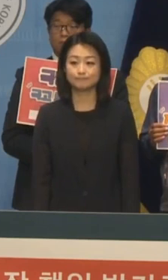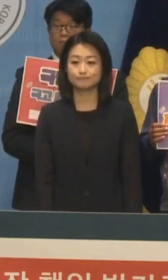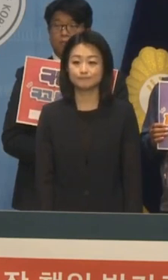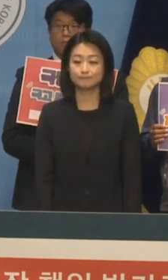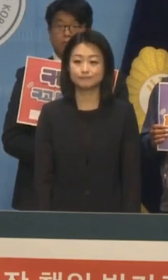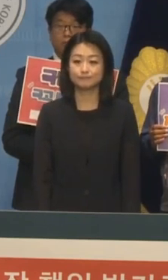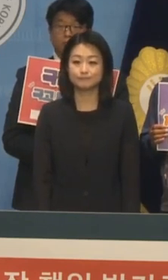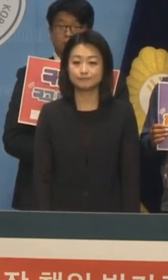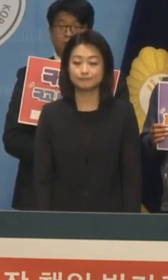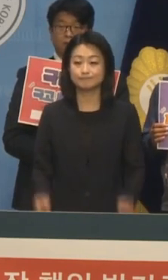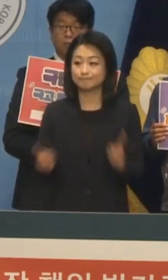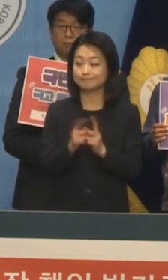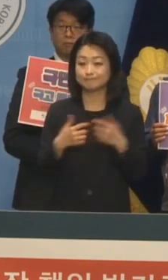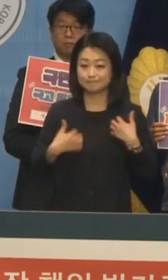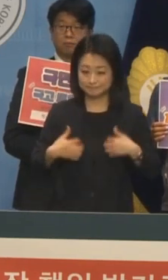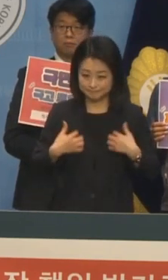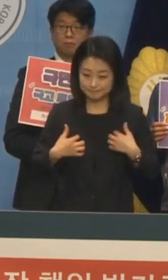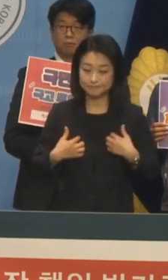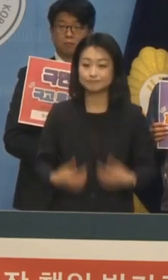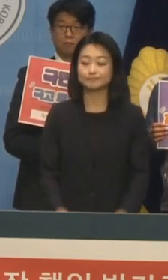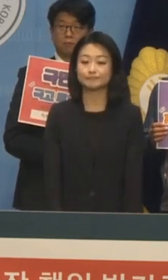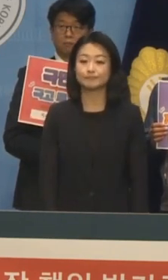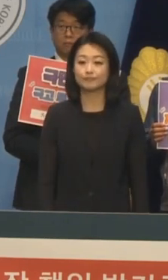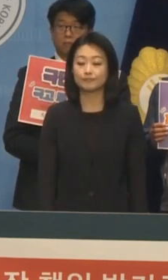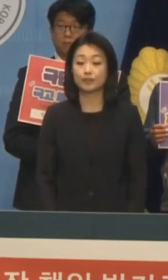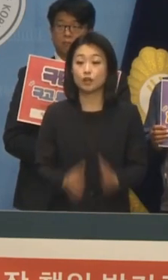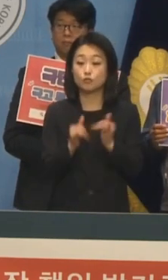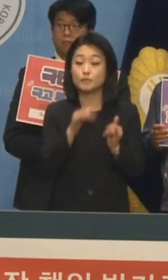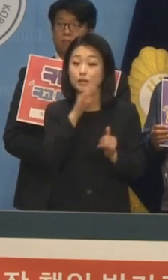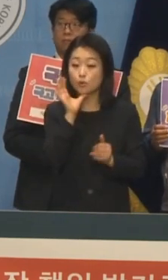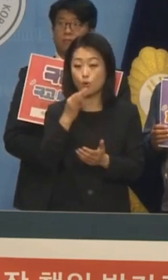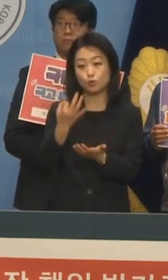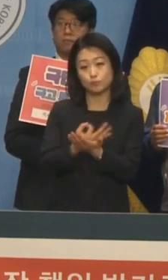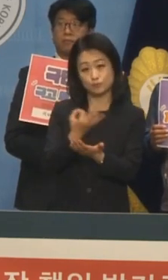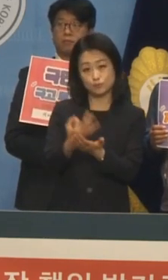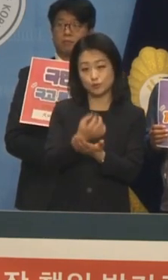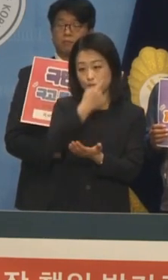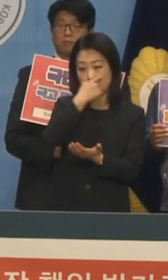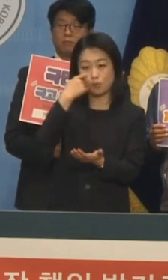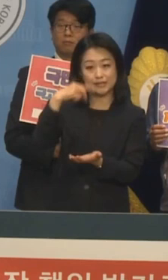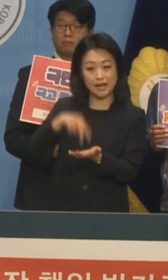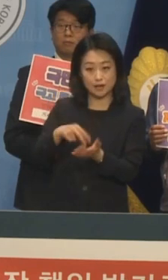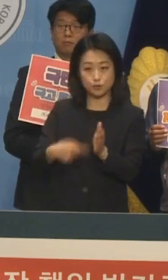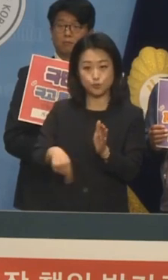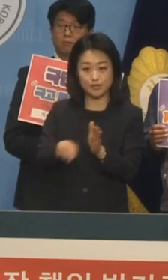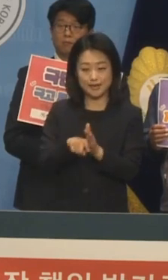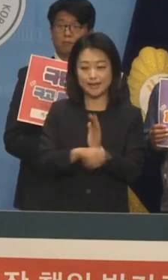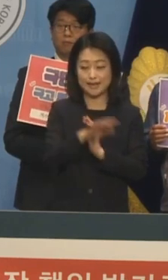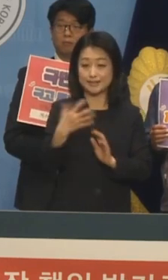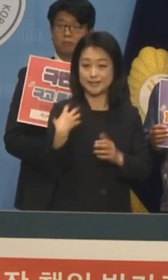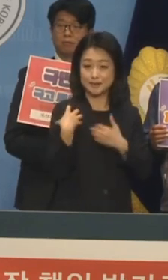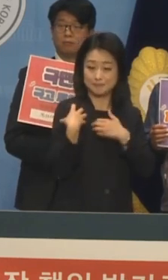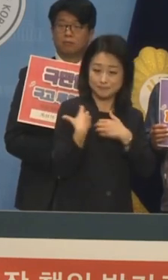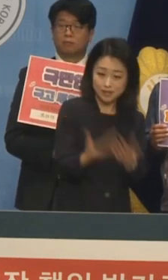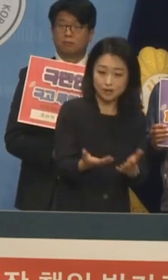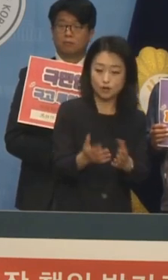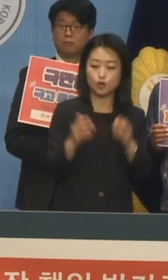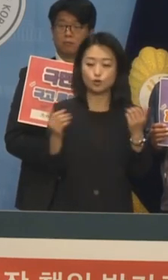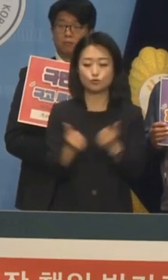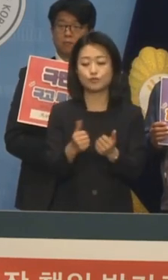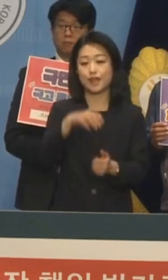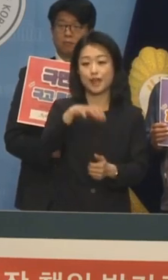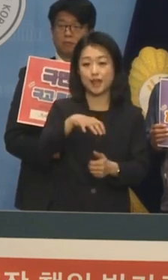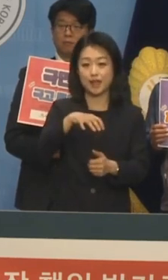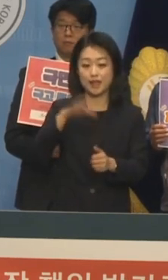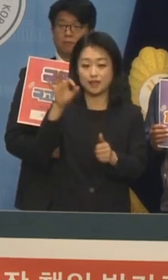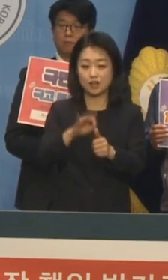예, 참여연대에서 활동하고 있는 김은정입니다. 국민의 노후소득 보장을 위한 책임을 내던진 국회